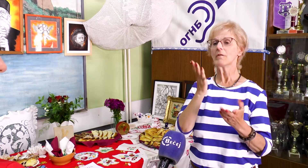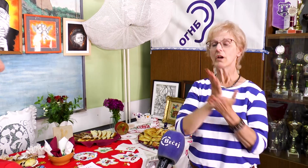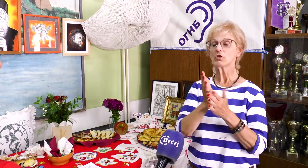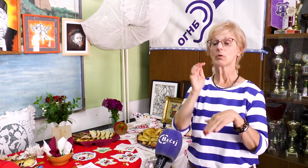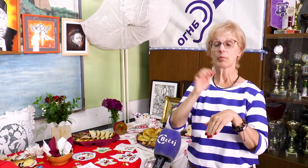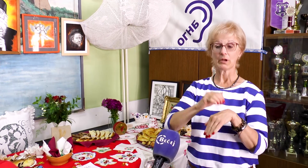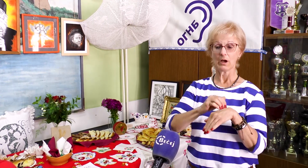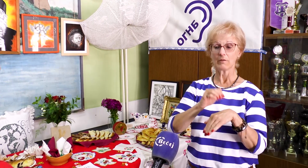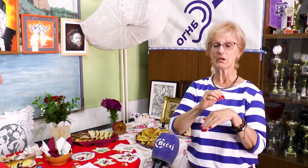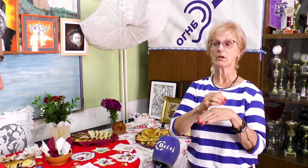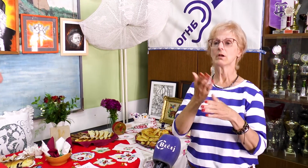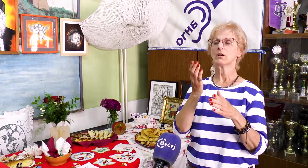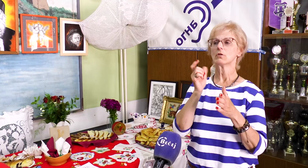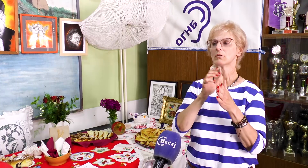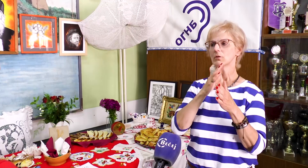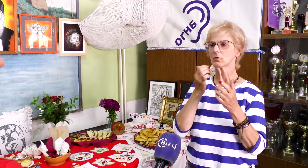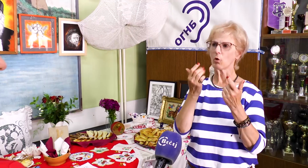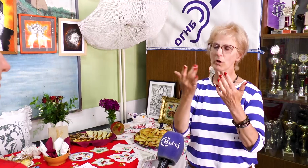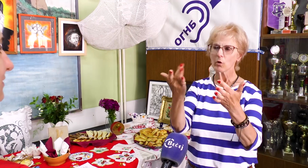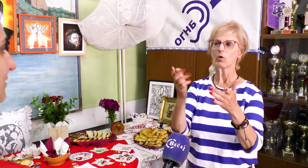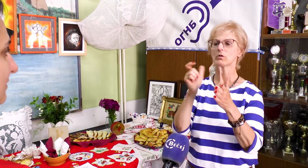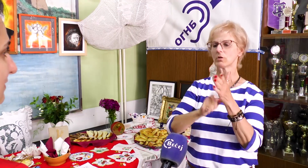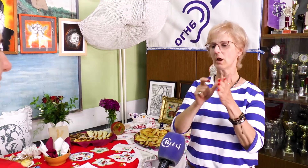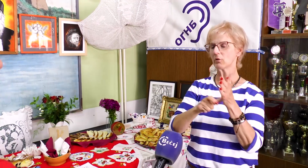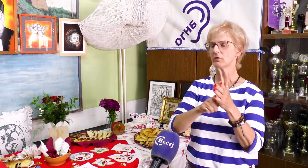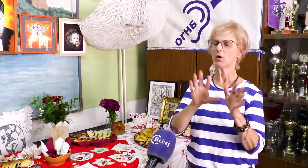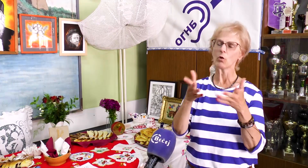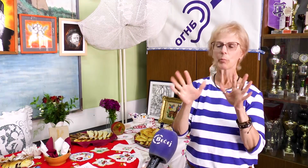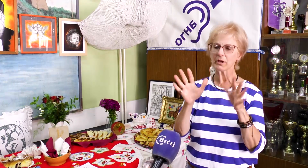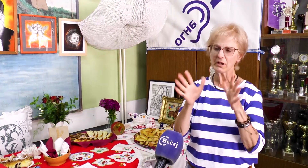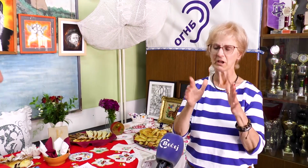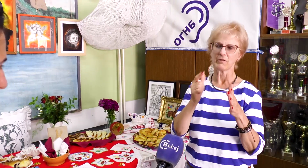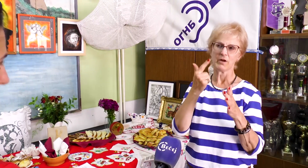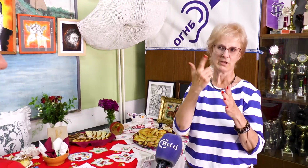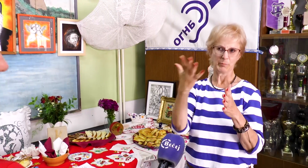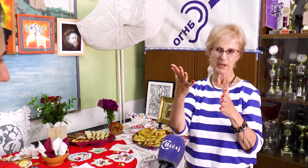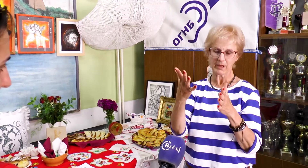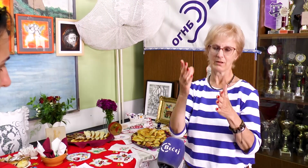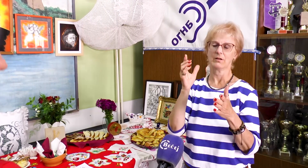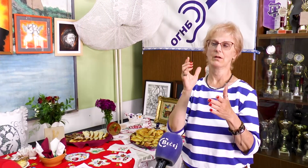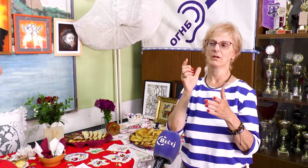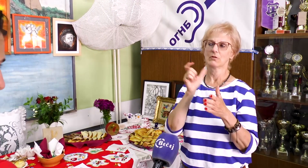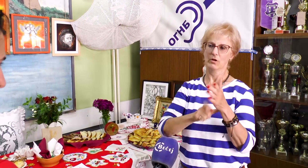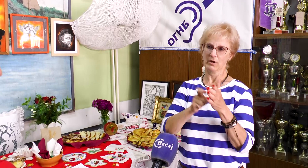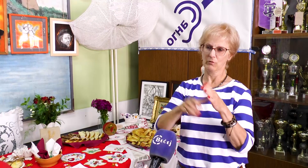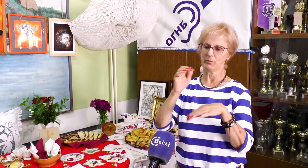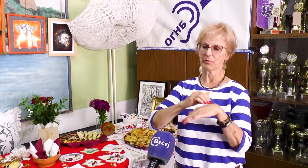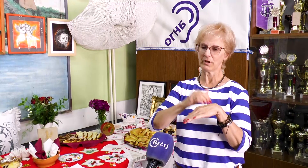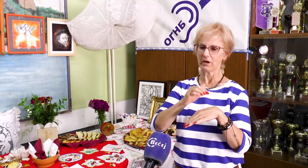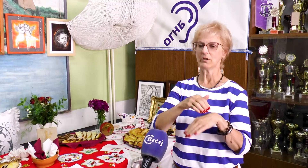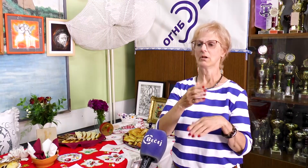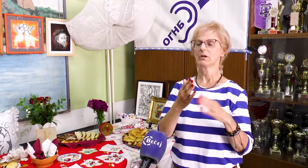Vidit će već prijavi toliko članovi, otprilike 25